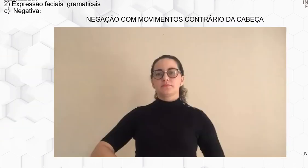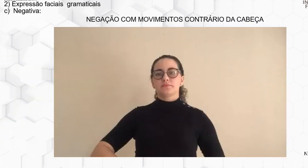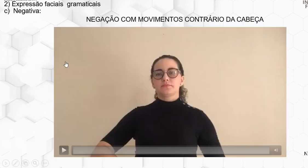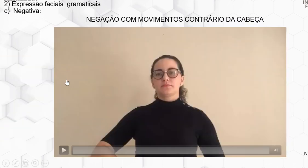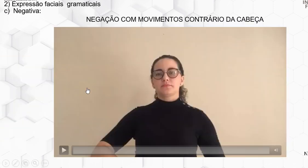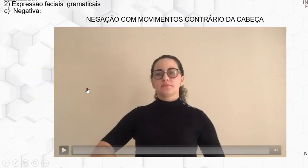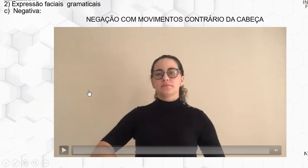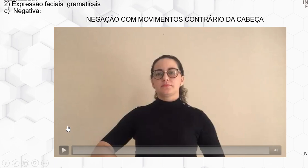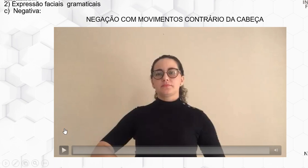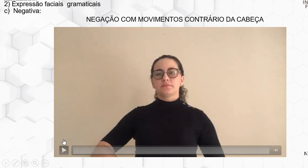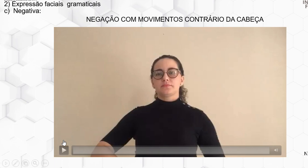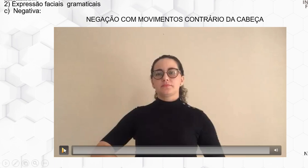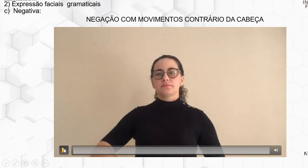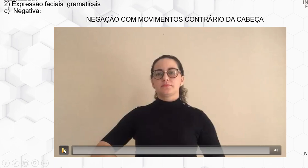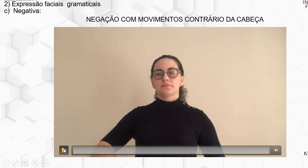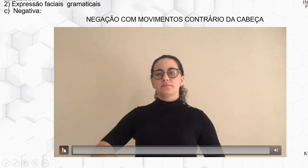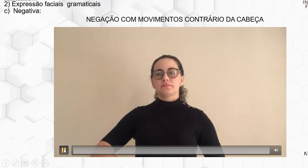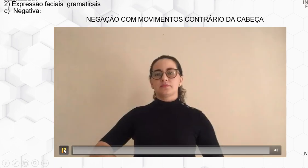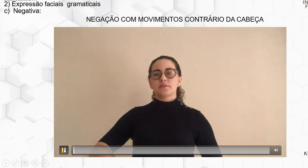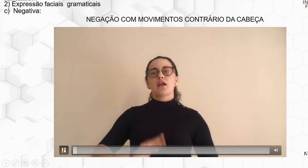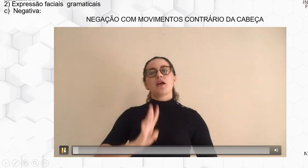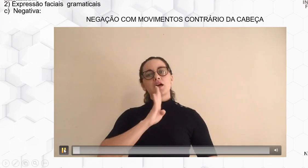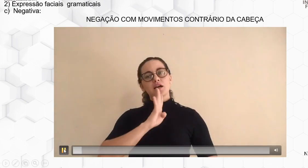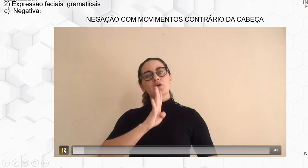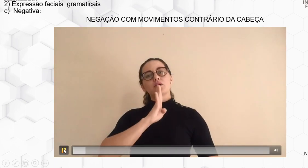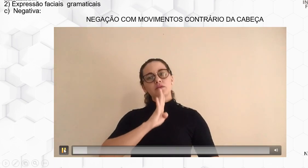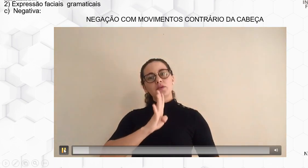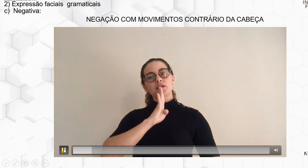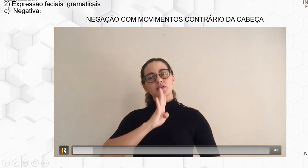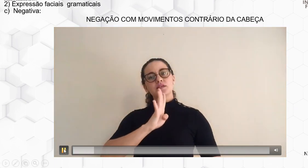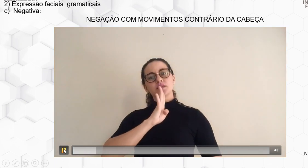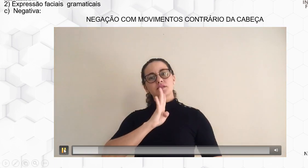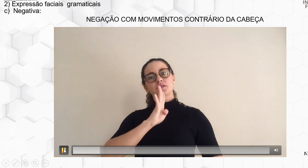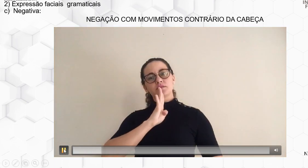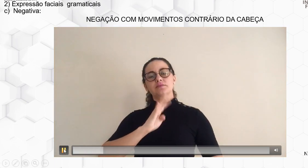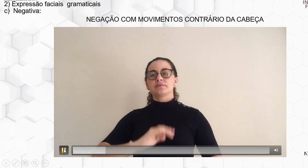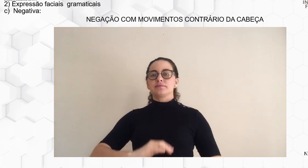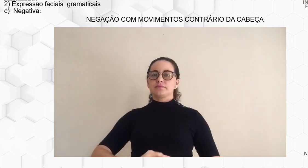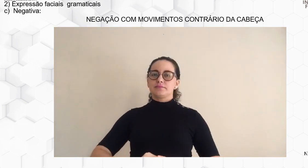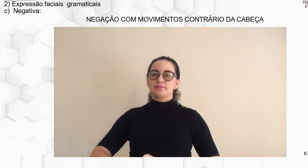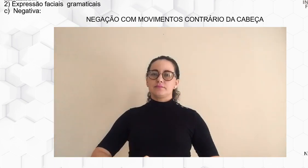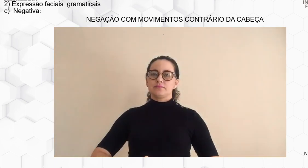negação com o movimento contrário da cabeça, como por exemplo, conhecer,